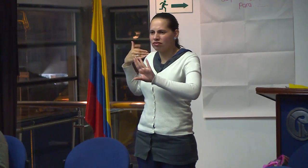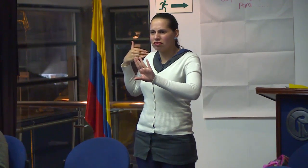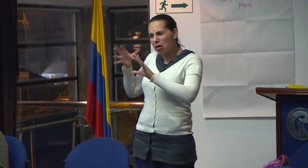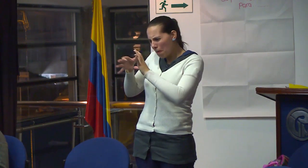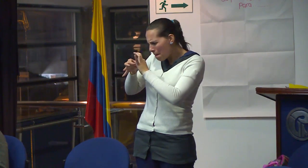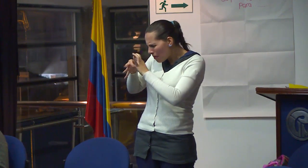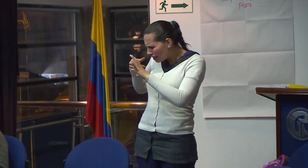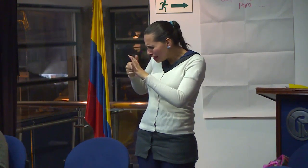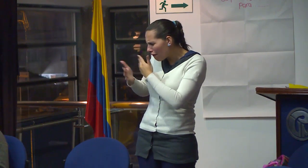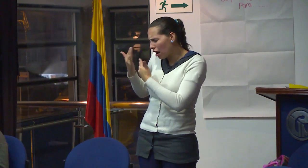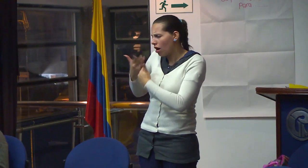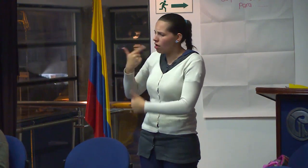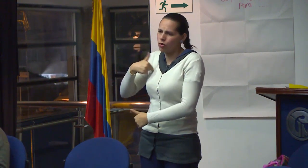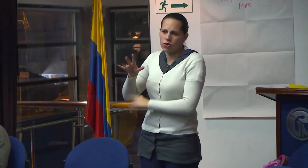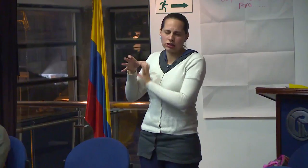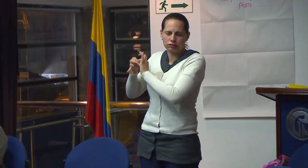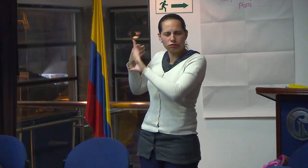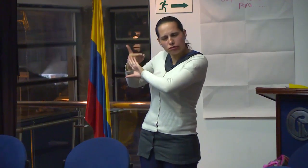fácil.